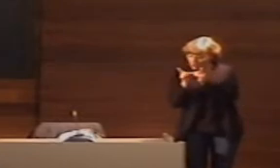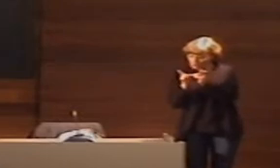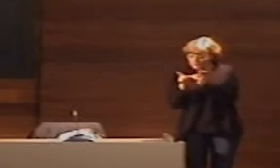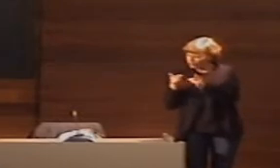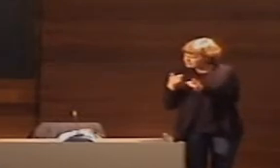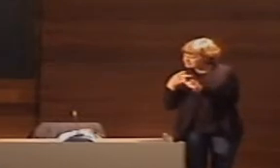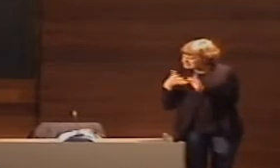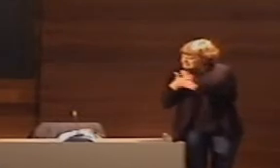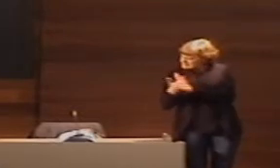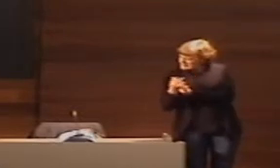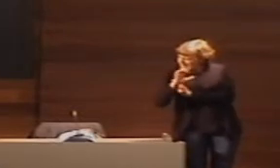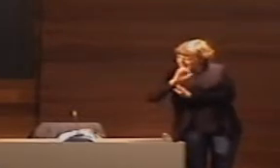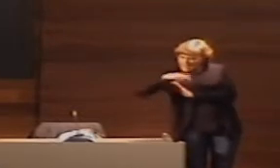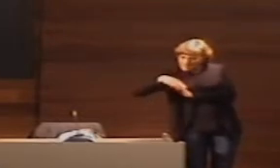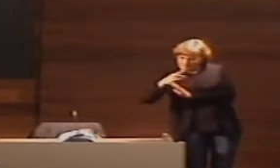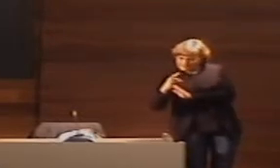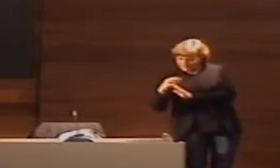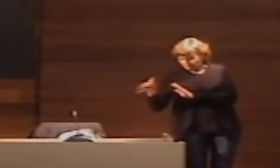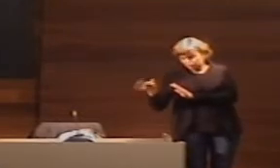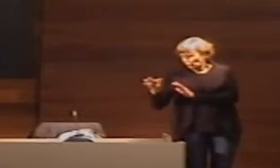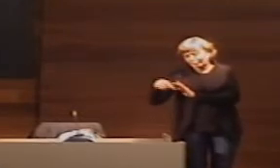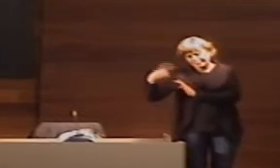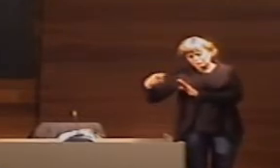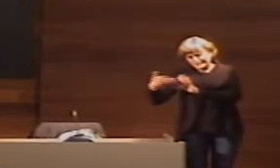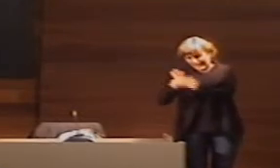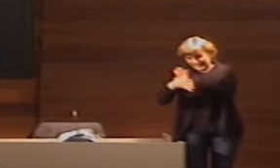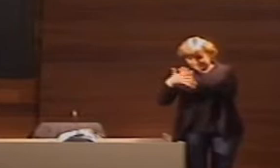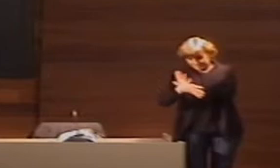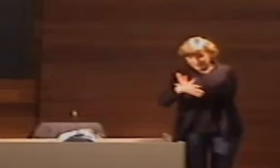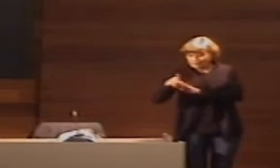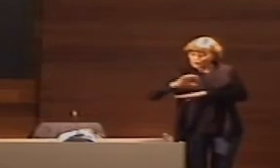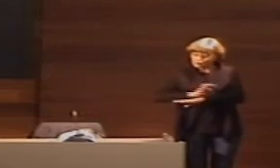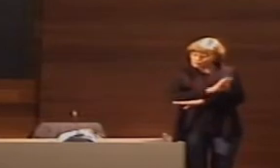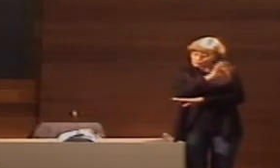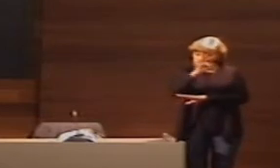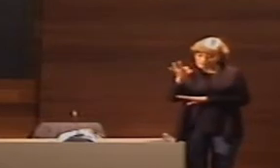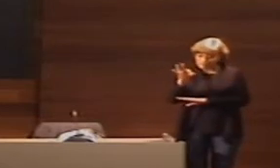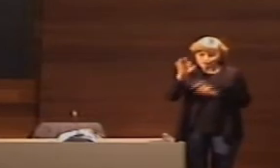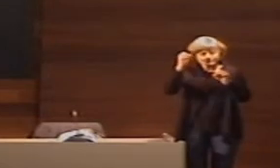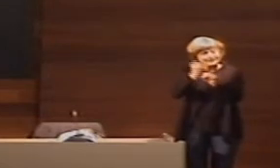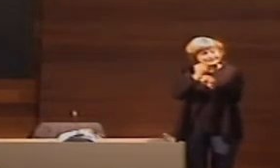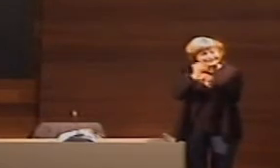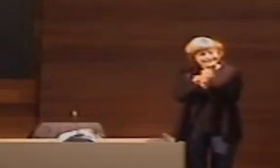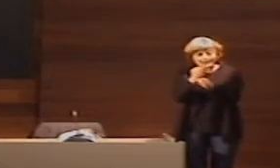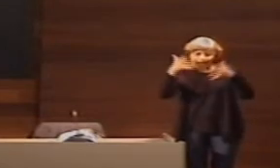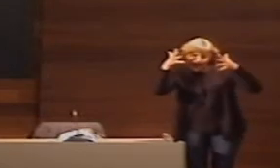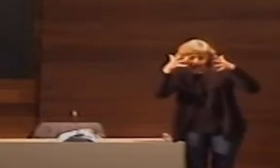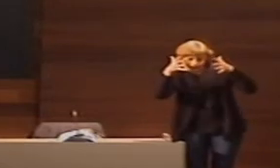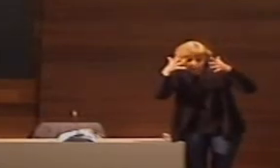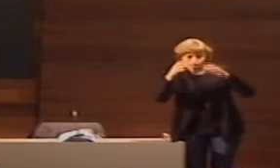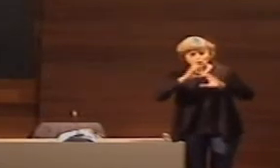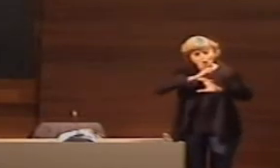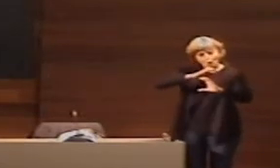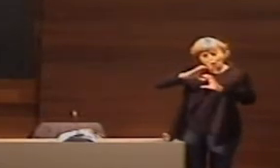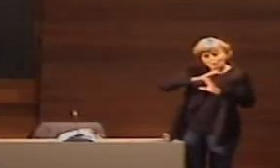que él podrá decirlo otra vez, pero es una fundación que trabaja muy activamente asesorando, comunicando y dando a conocer nuevas estrategias,